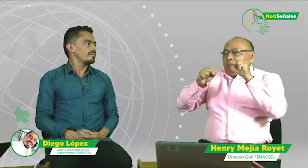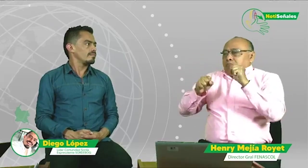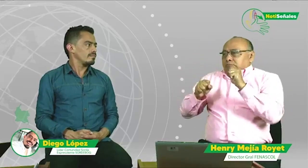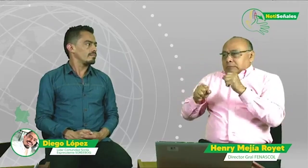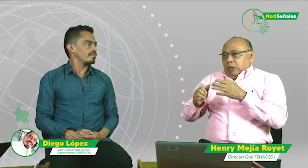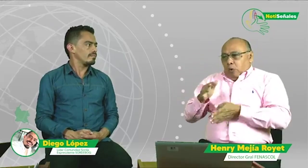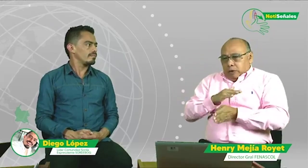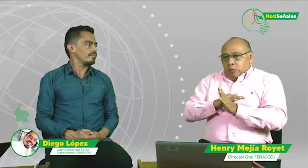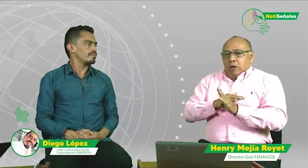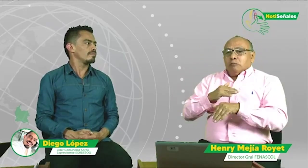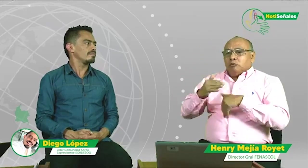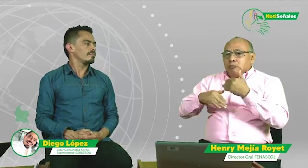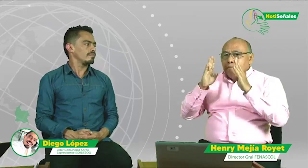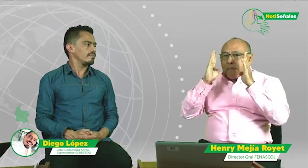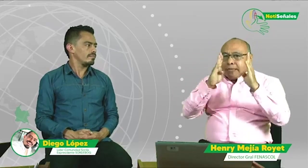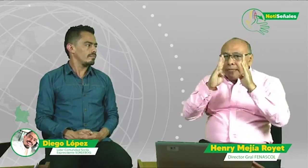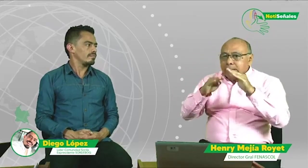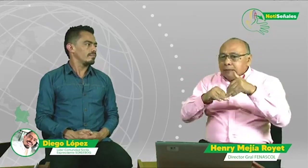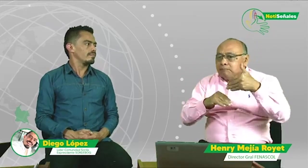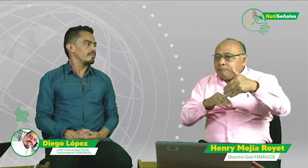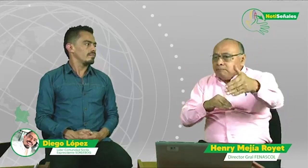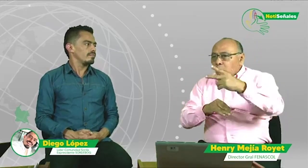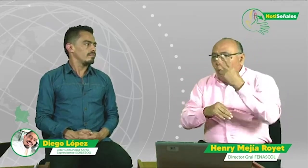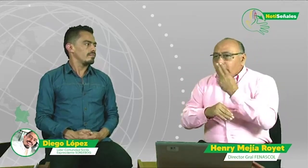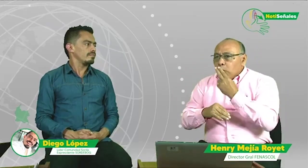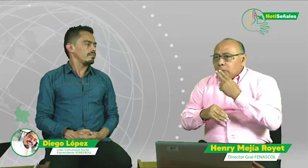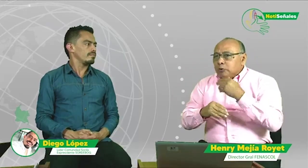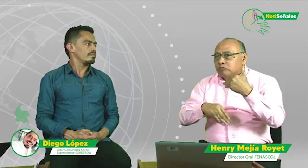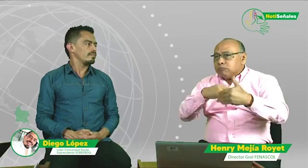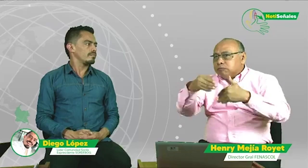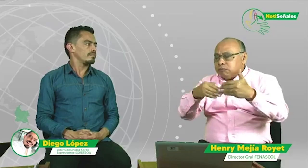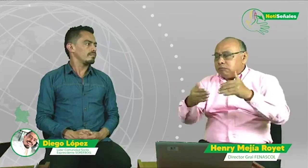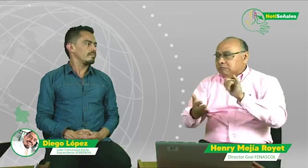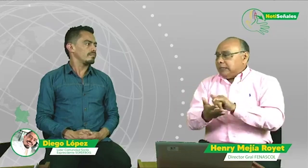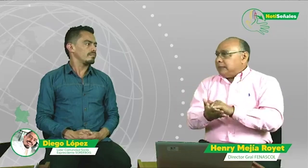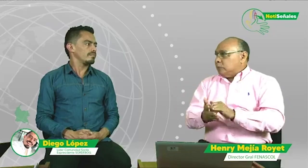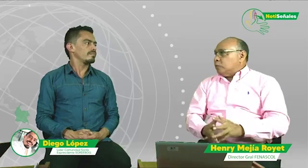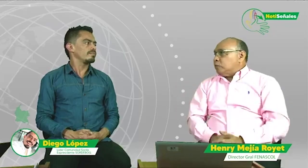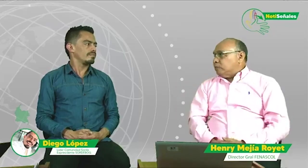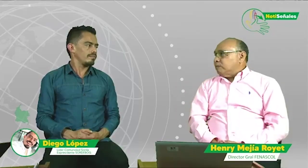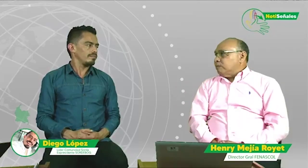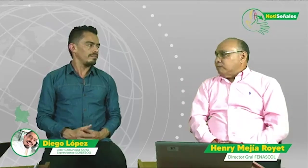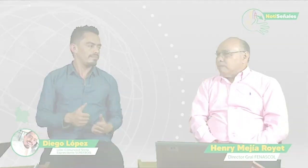avanzado. Claramente hay unas preocupaciones que nos albergan y que nosotros